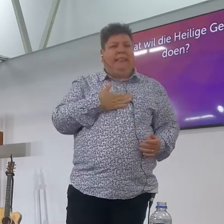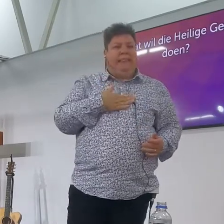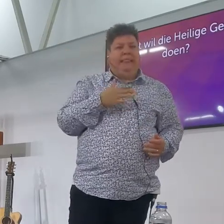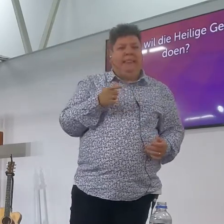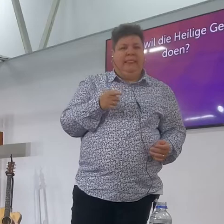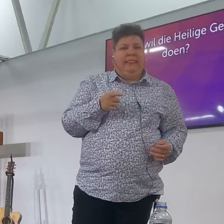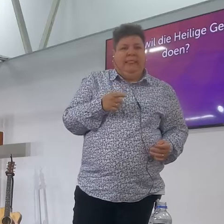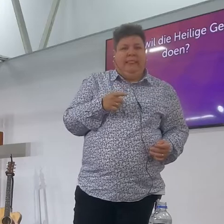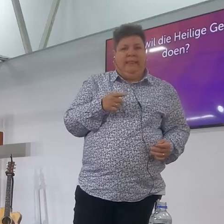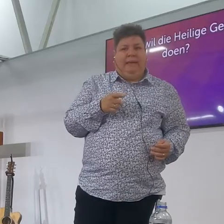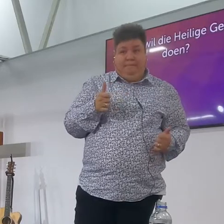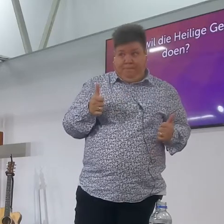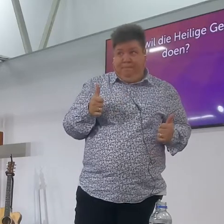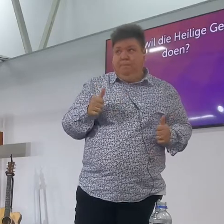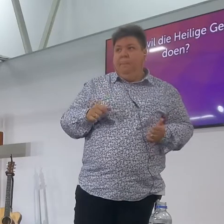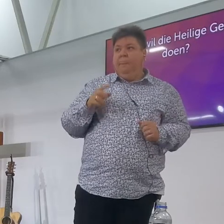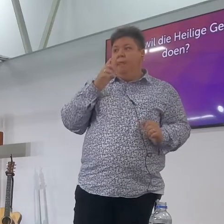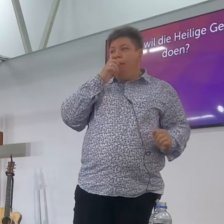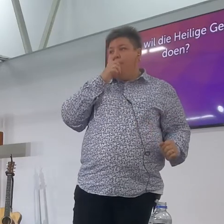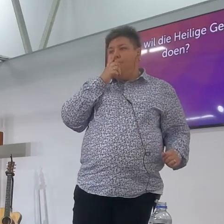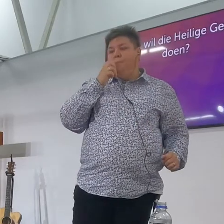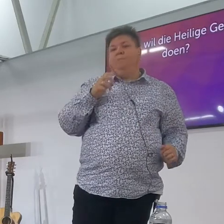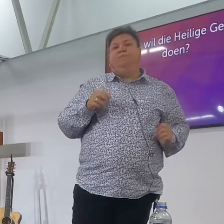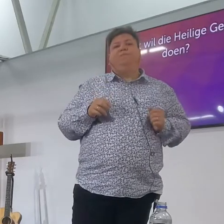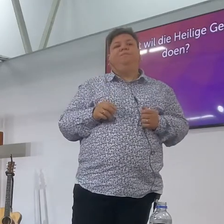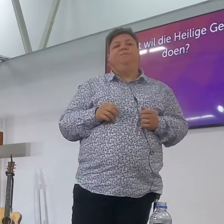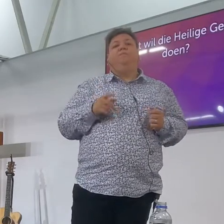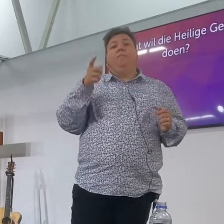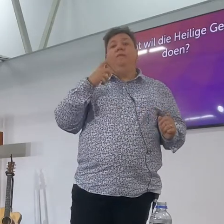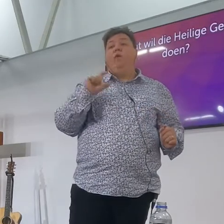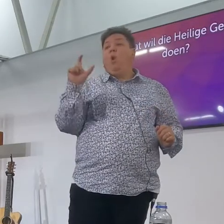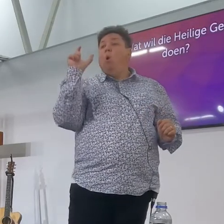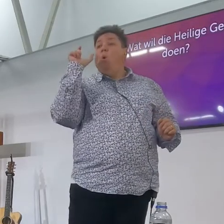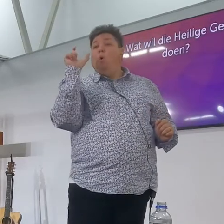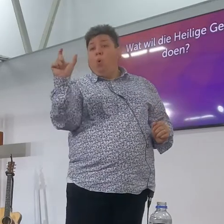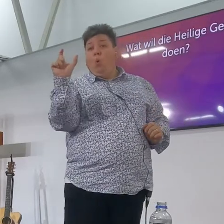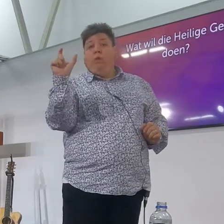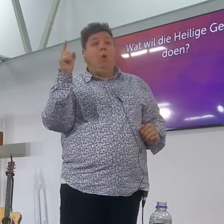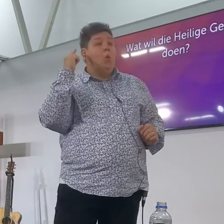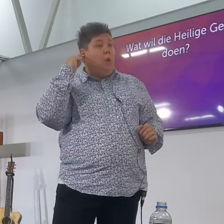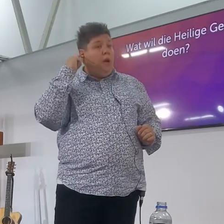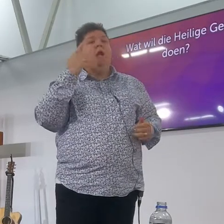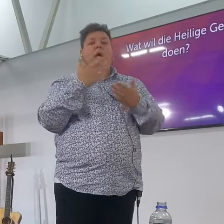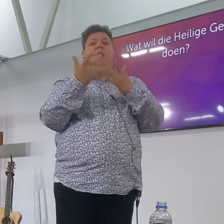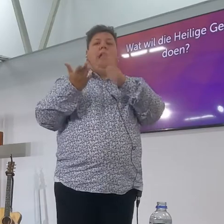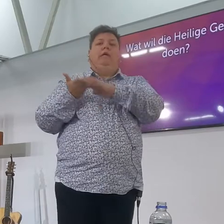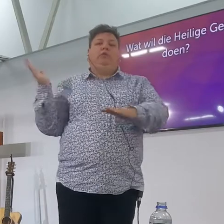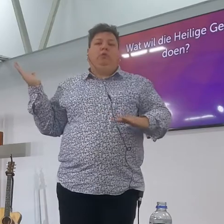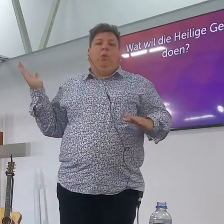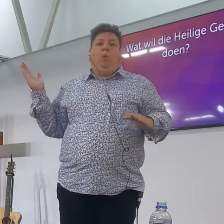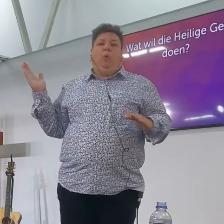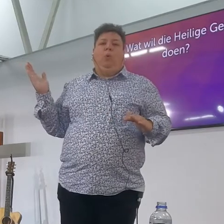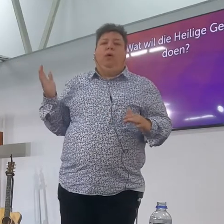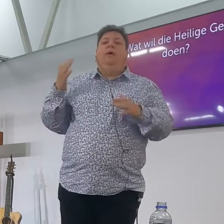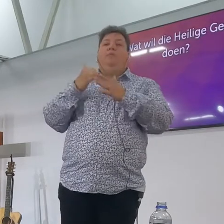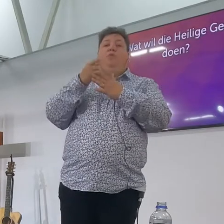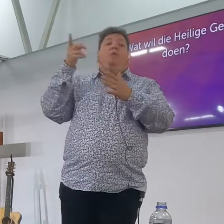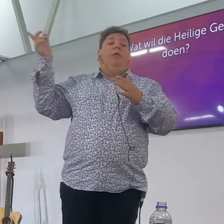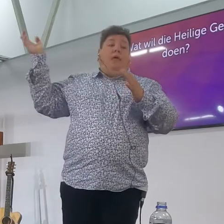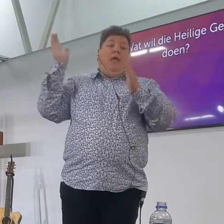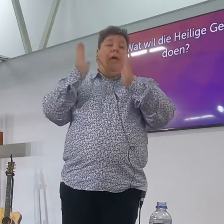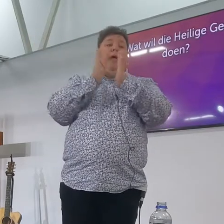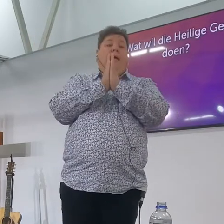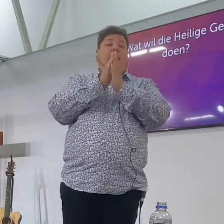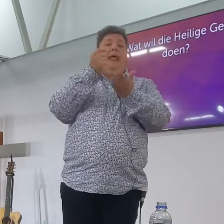is die eenvoudigste ding, is julle reg? As jy die kort weergawe van hierdie preek wil hoor, dan kan jy huis toe gaan, maar jy gaan ekstra kollekte by die deur moet ingee vir die